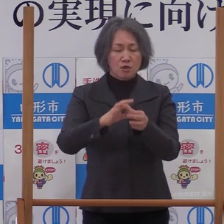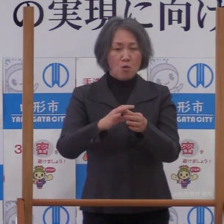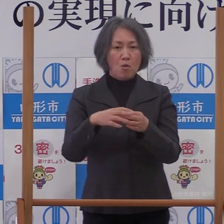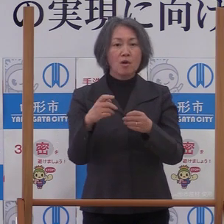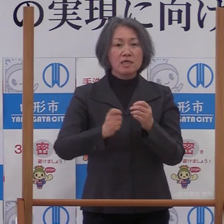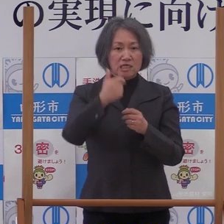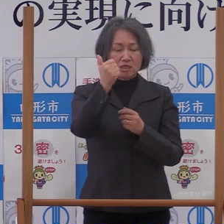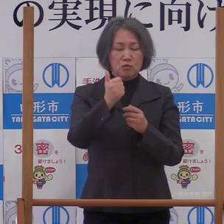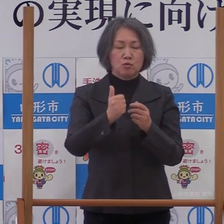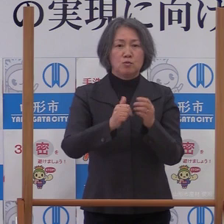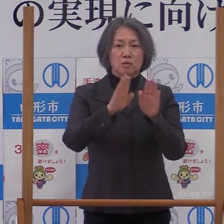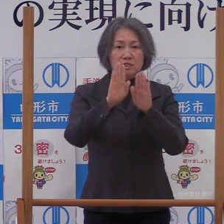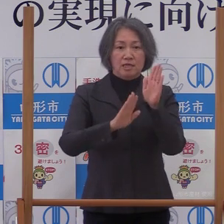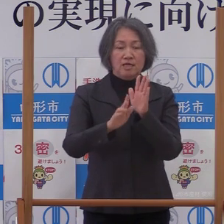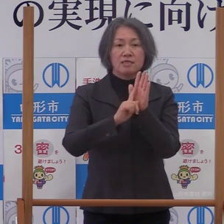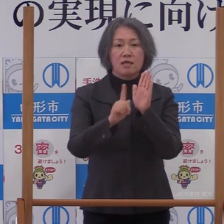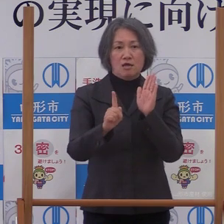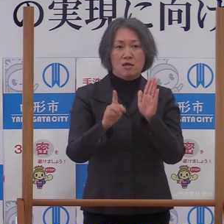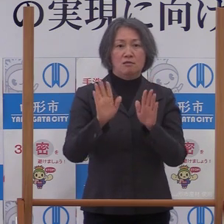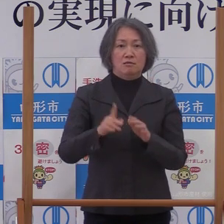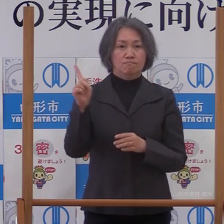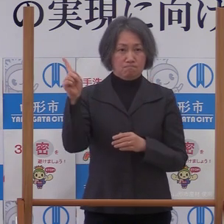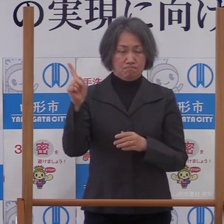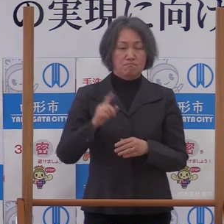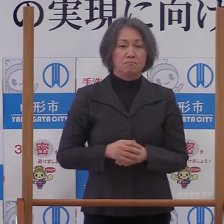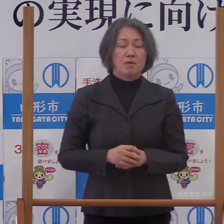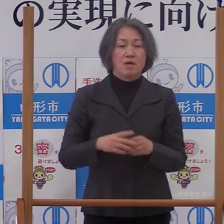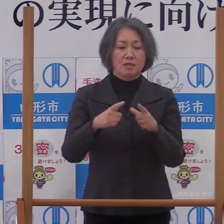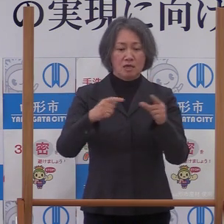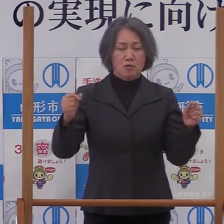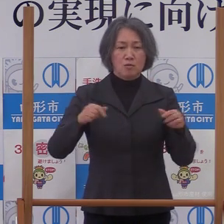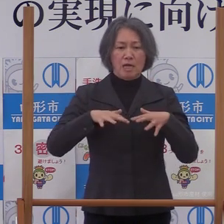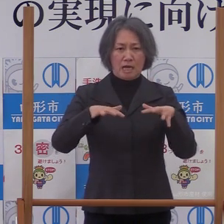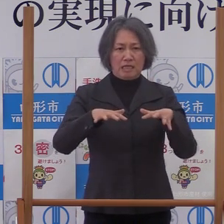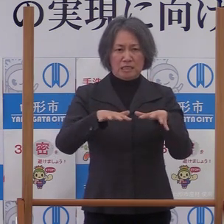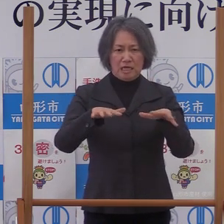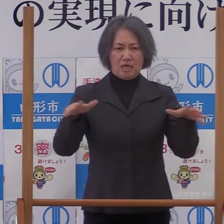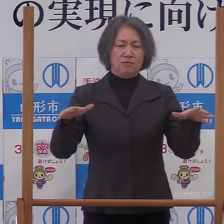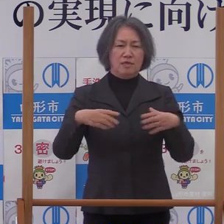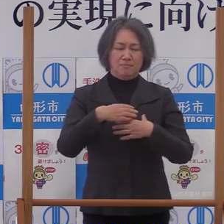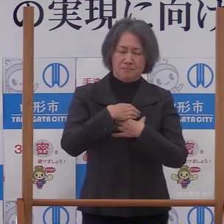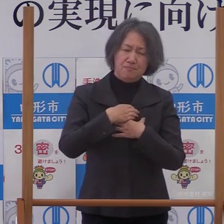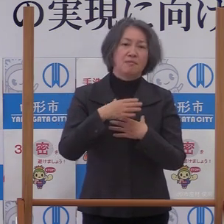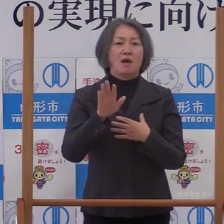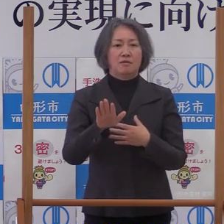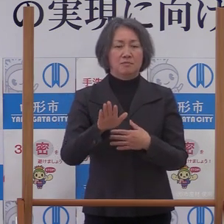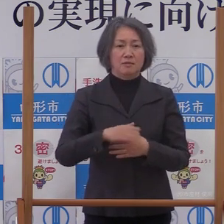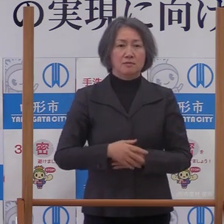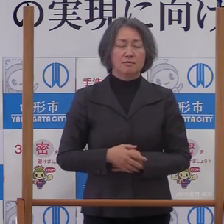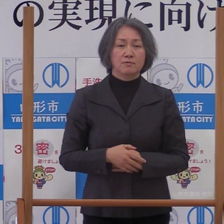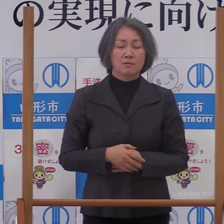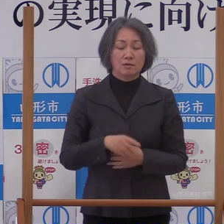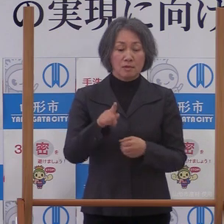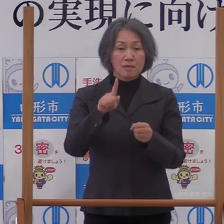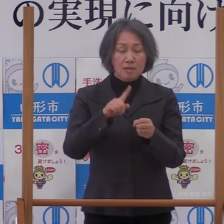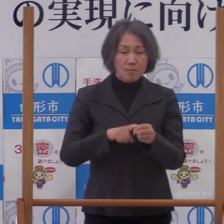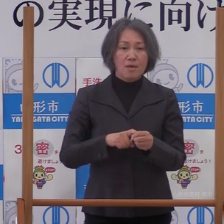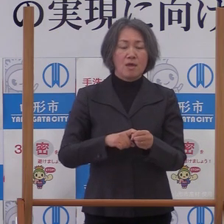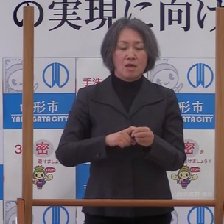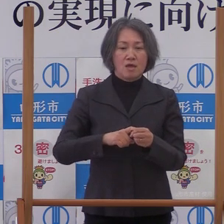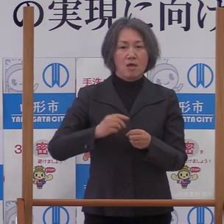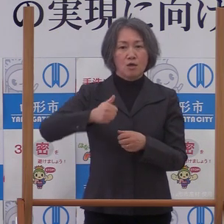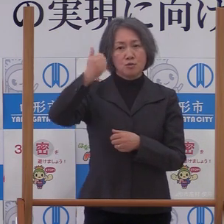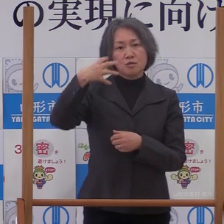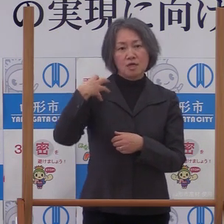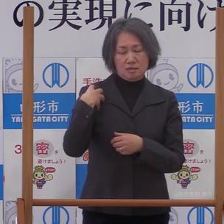医療緊急事態宣言が出されるように、全国において感染拡大に対する大きな懸念が生じております。このため、主催者